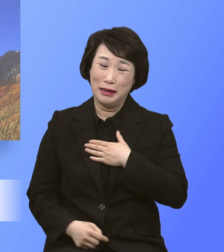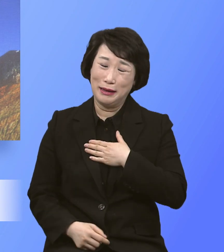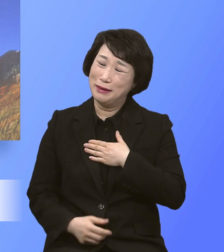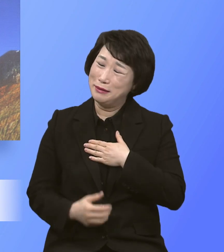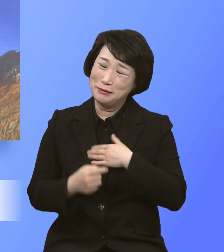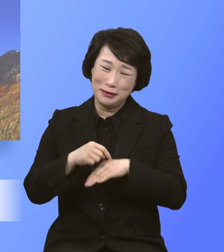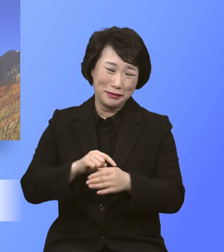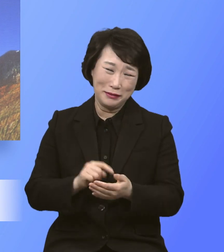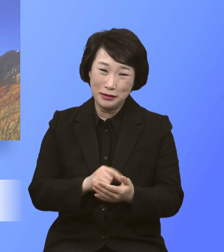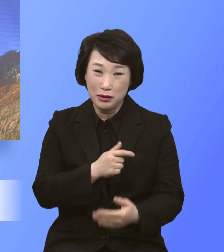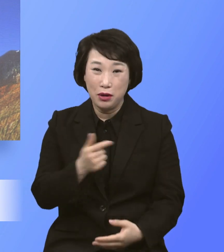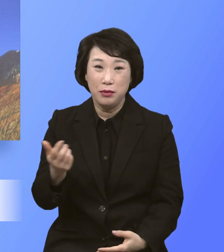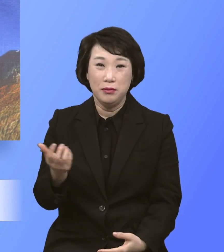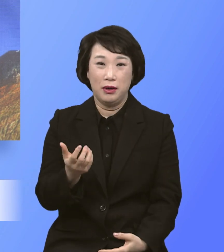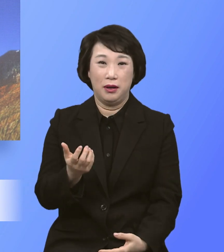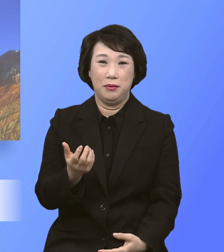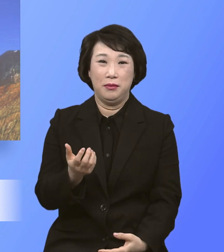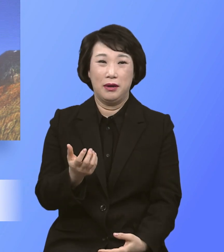때문에